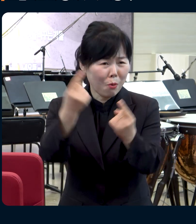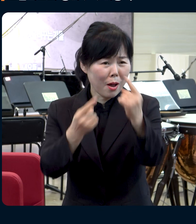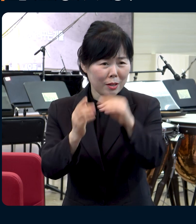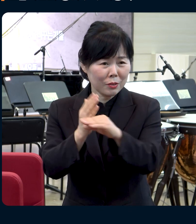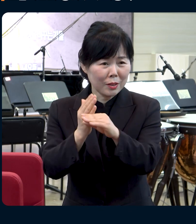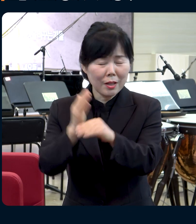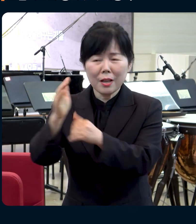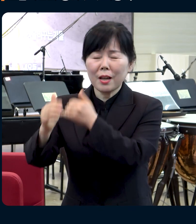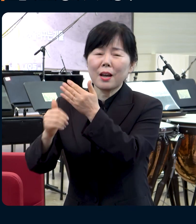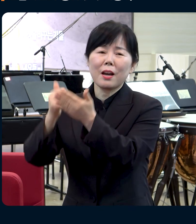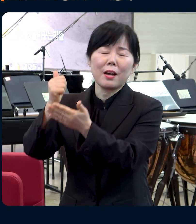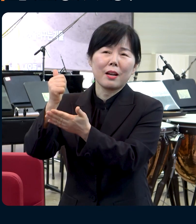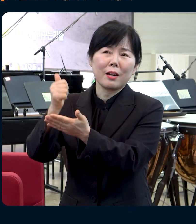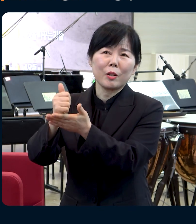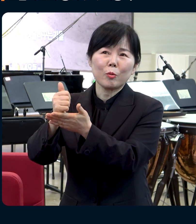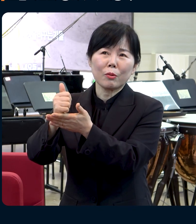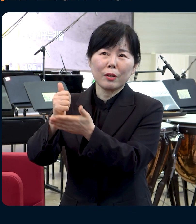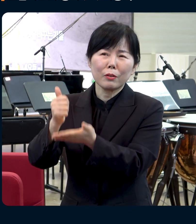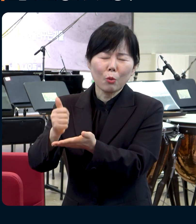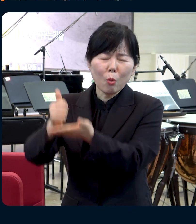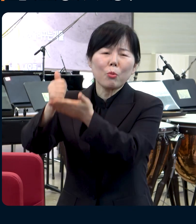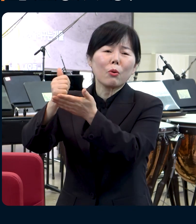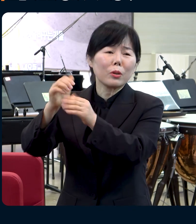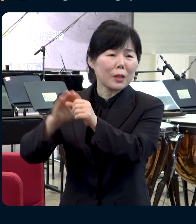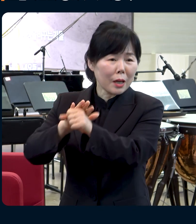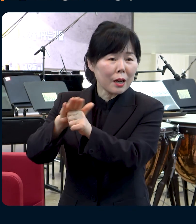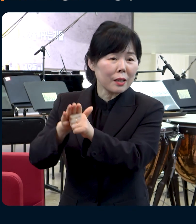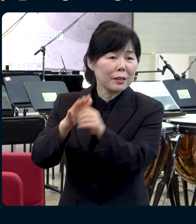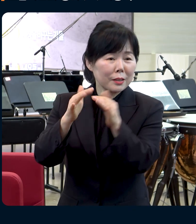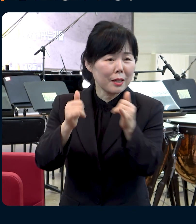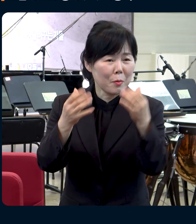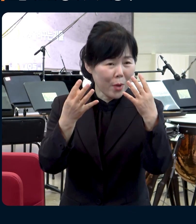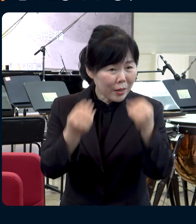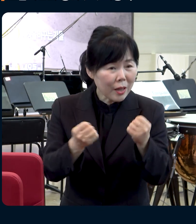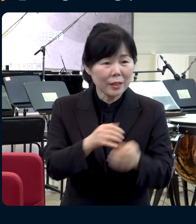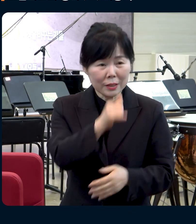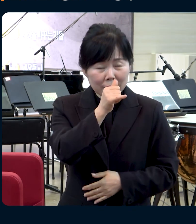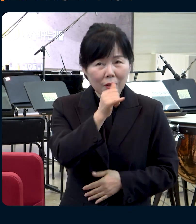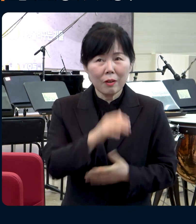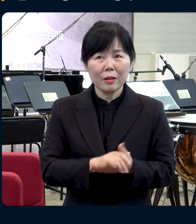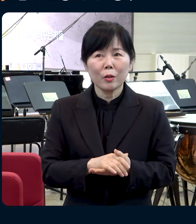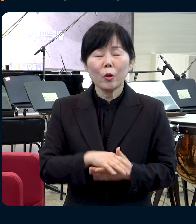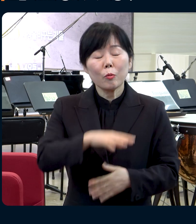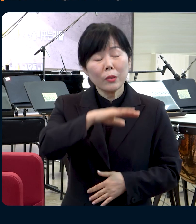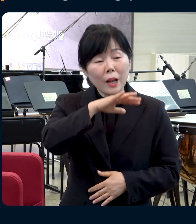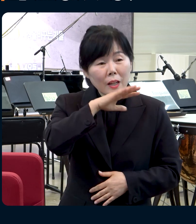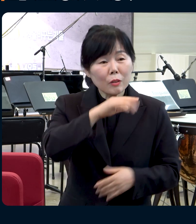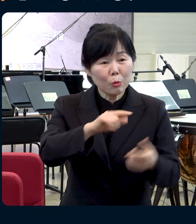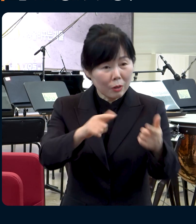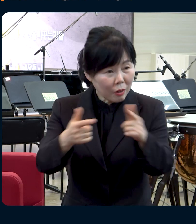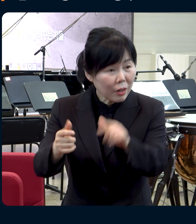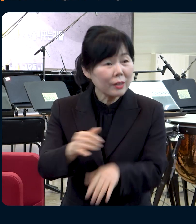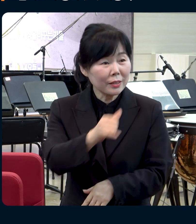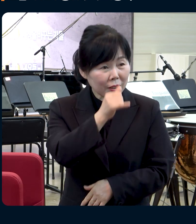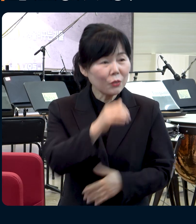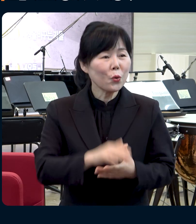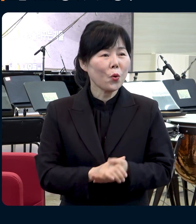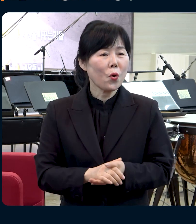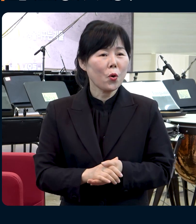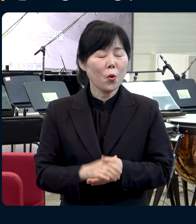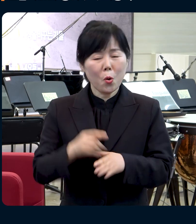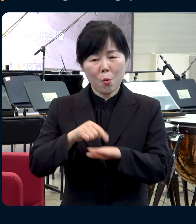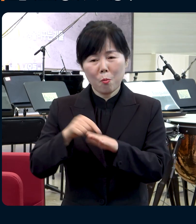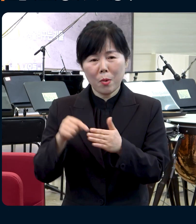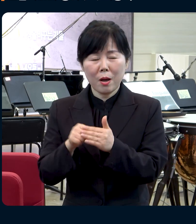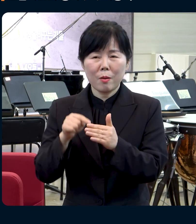하나님을 마음을 정말 높이고 사랑하는 분들이 있는데 다양한 분들이 있습니다. 연령에 있어서 다양한 분들이 계시고요, 또한 우리의 마음